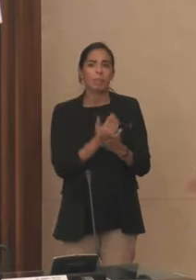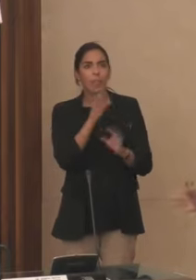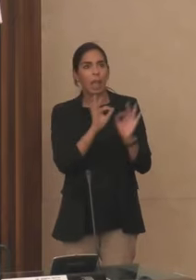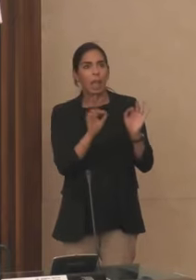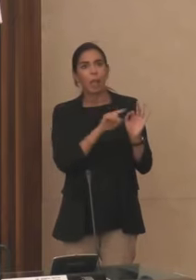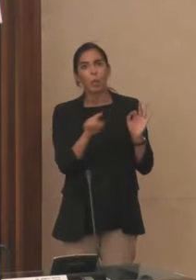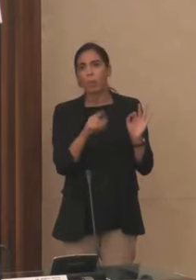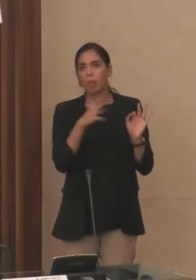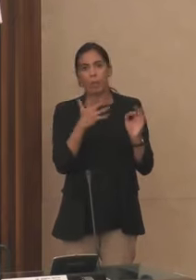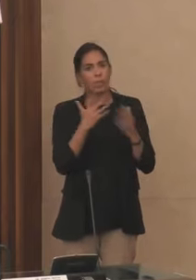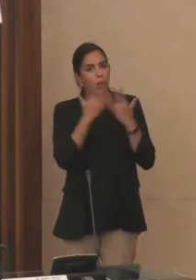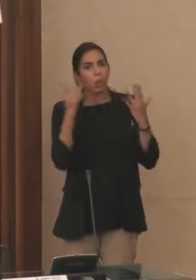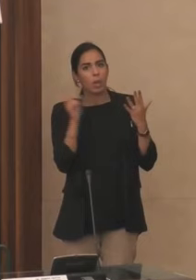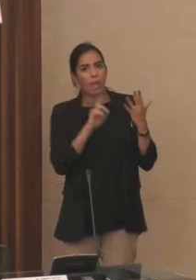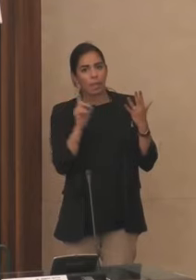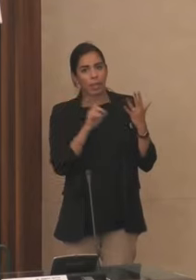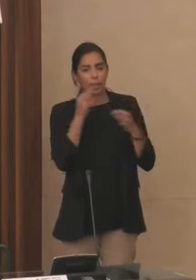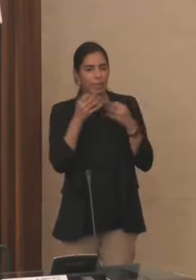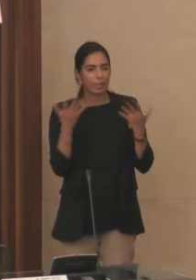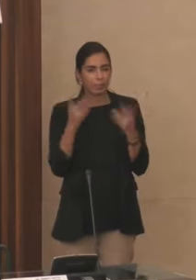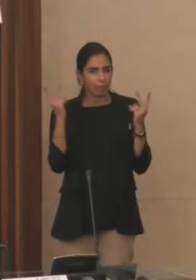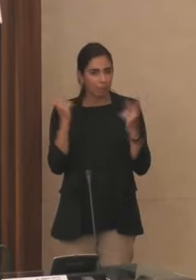ben chiaro cosa significhi,